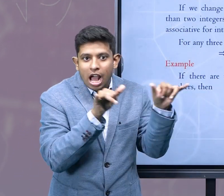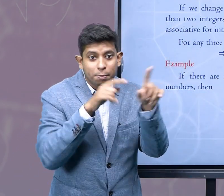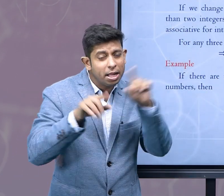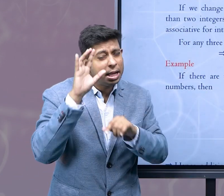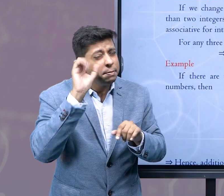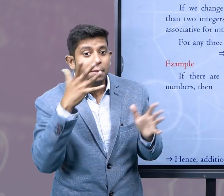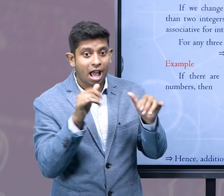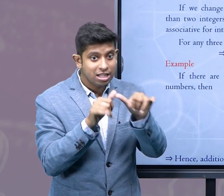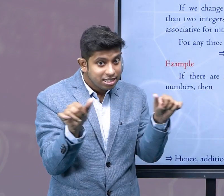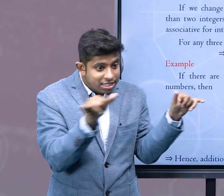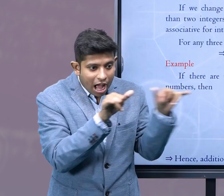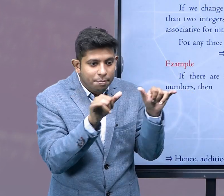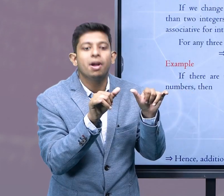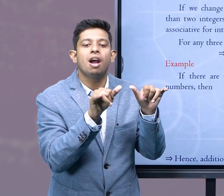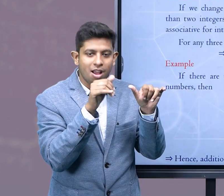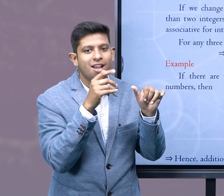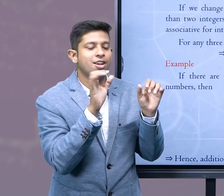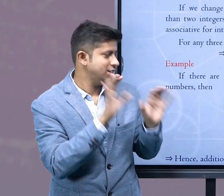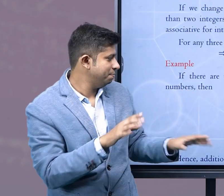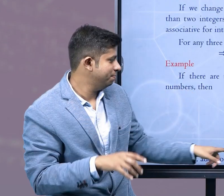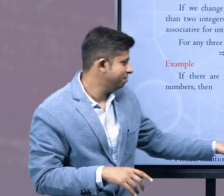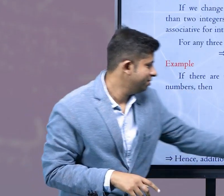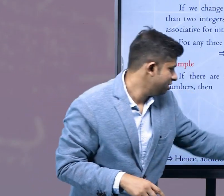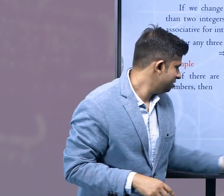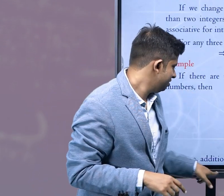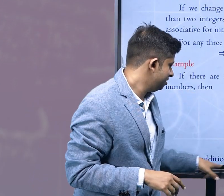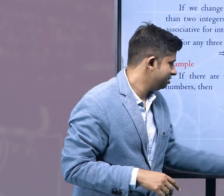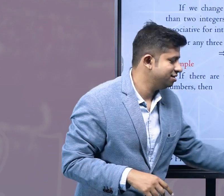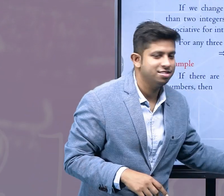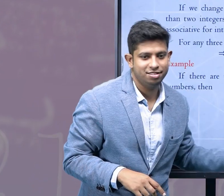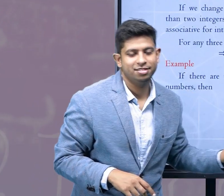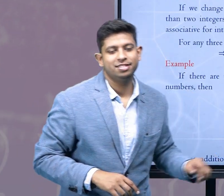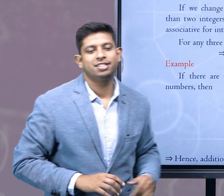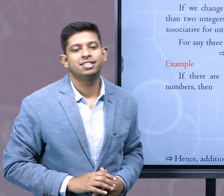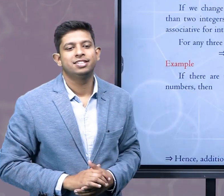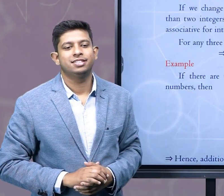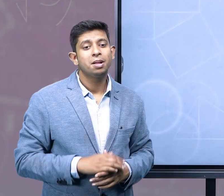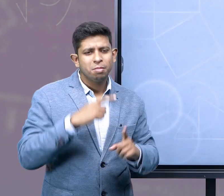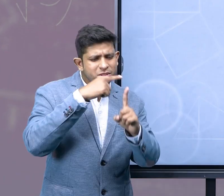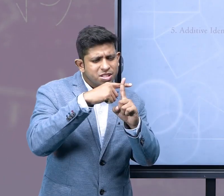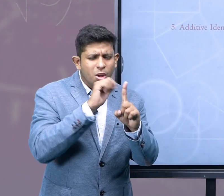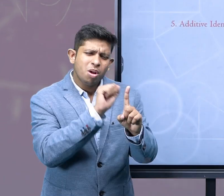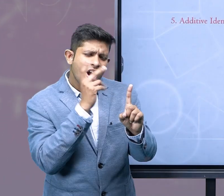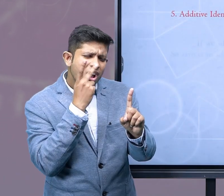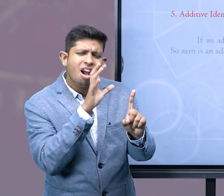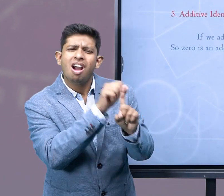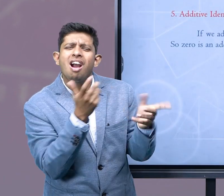परिणाम वही रहता है, इसलिए पूर्णांकों के लिए योग साहचर्य है। योज्य